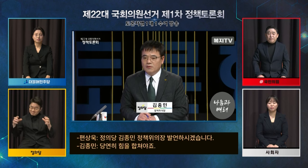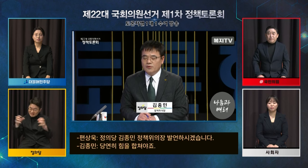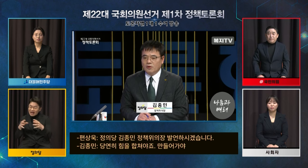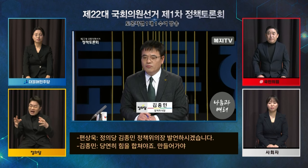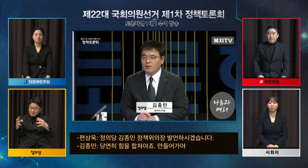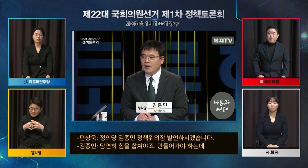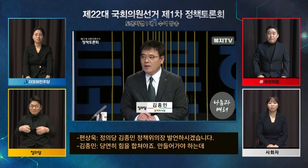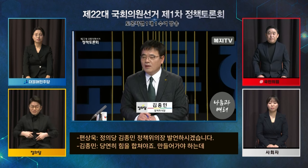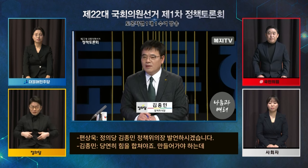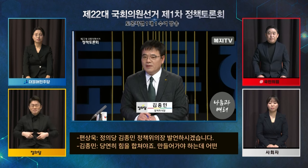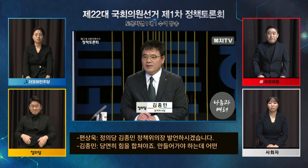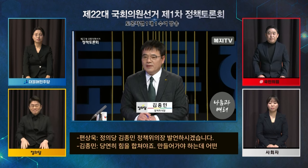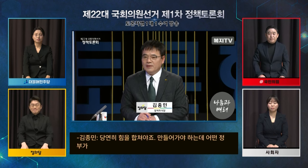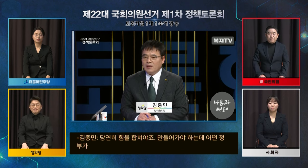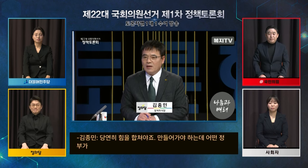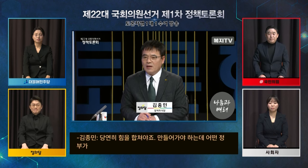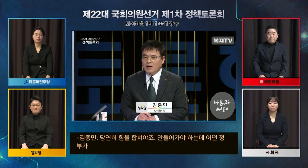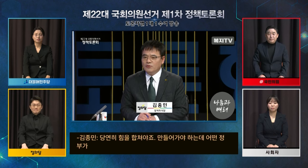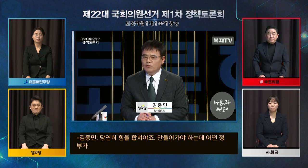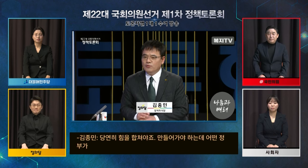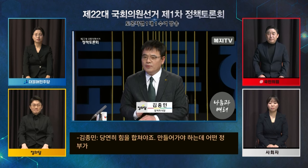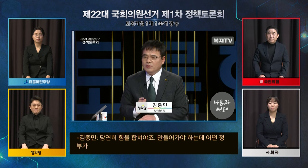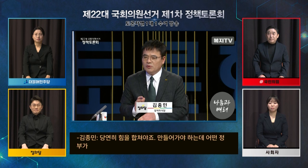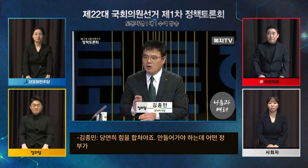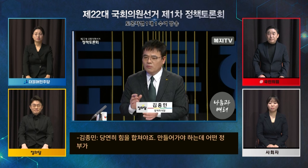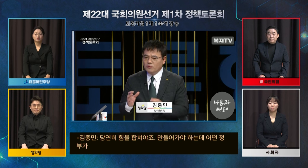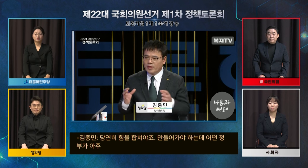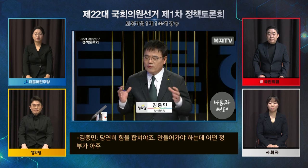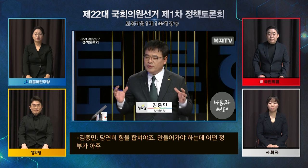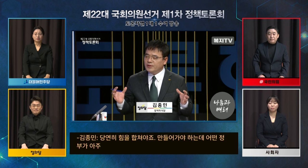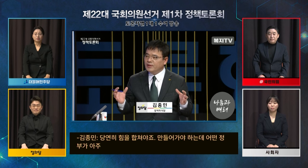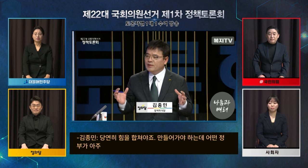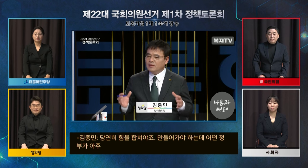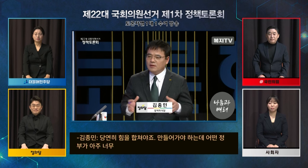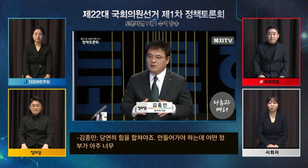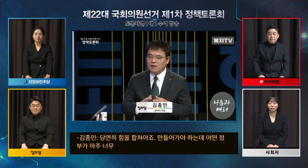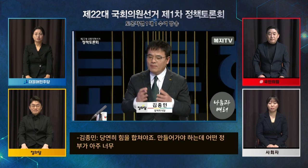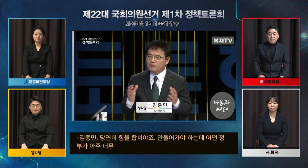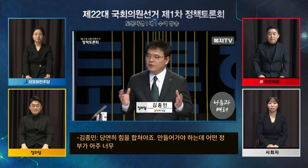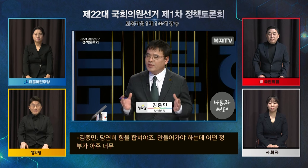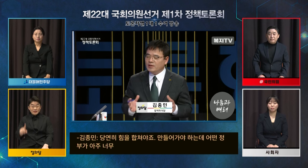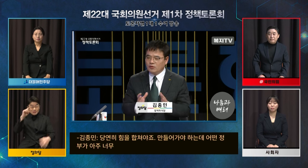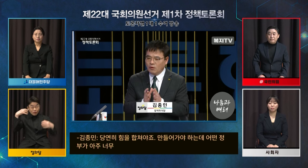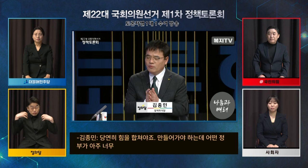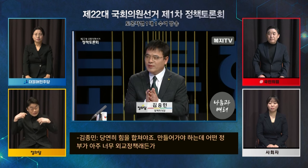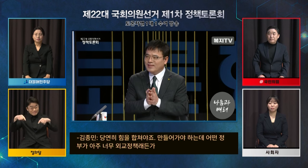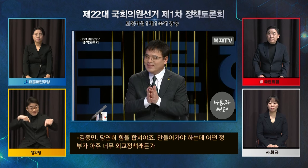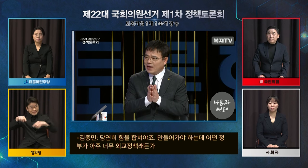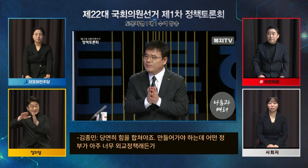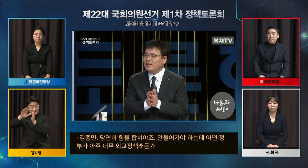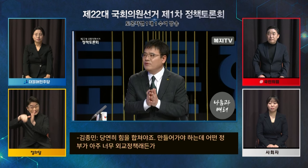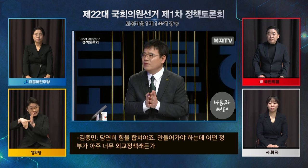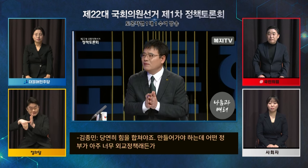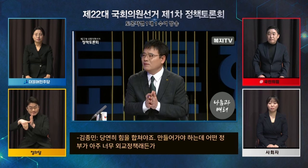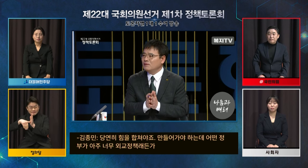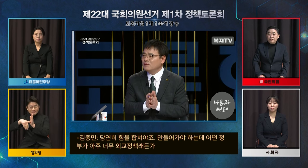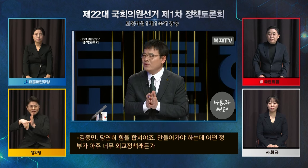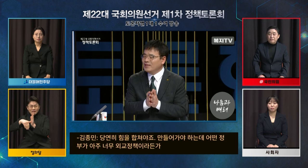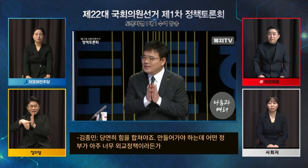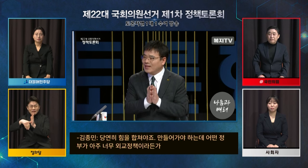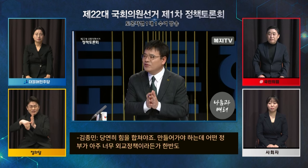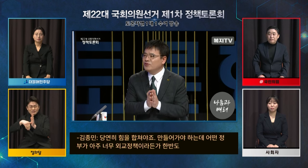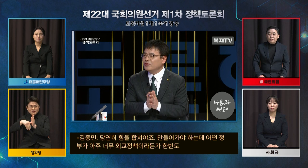어떤 정부가 아주 너무 외교 정책이라든가 한반도 정책이 너무 얇다는 거예요.